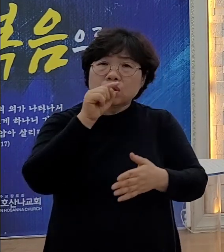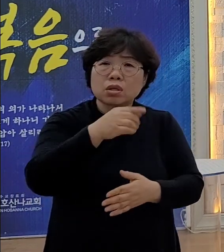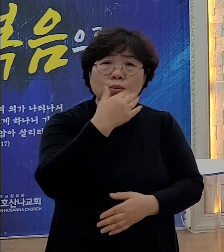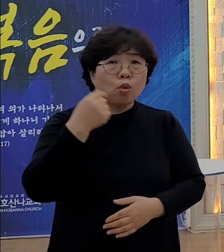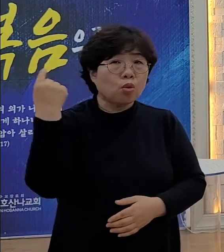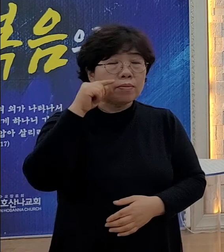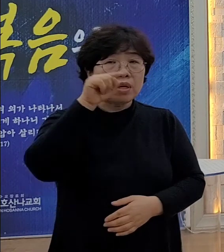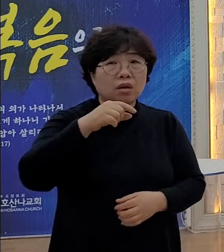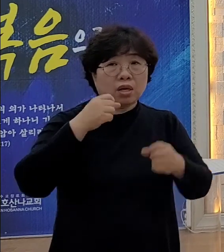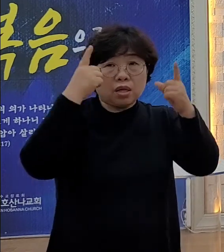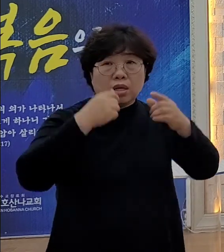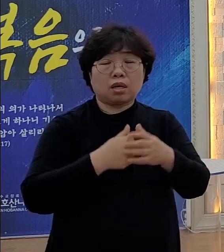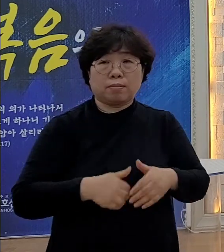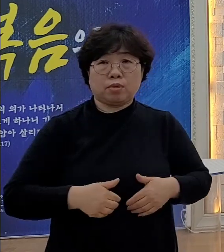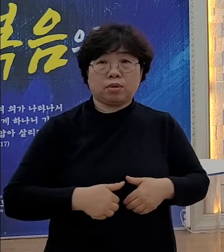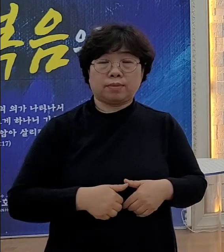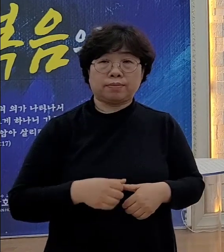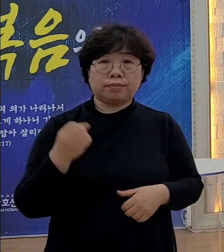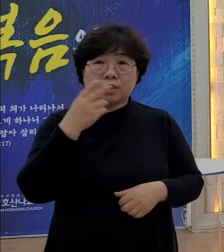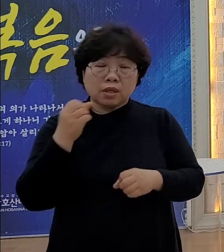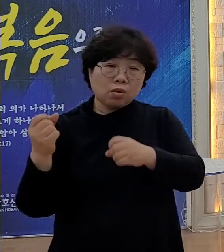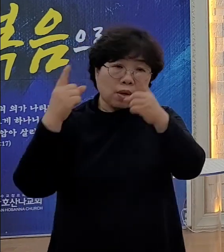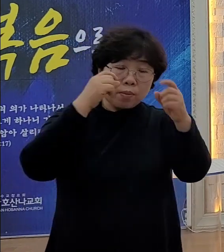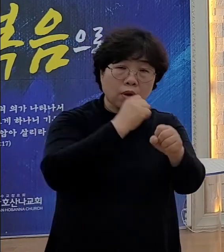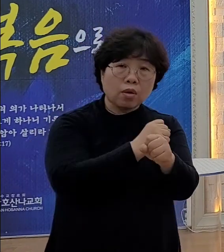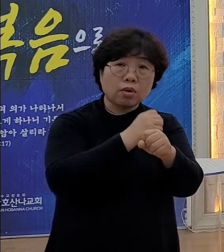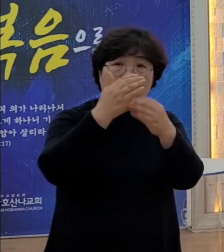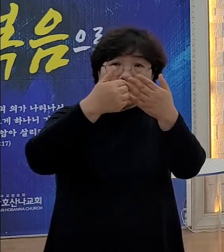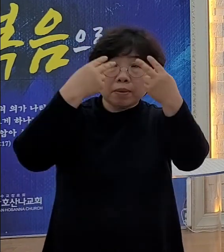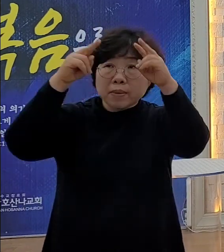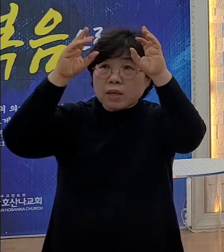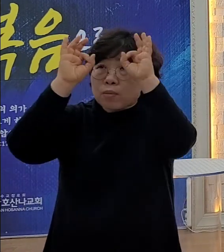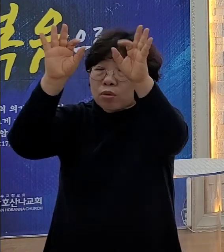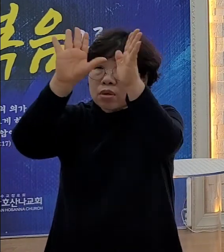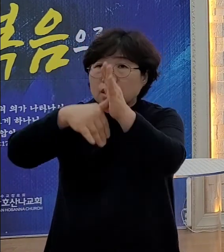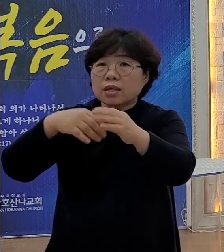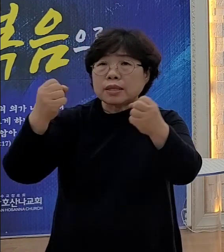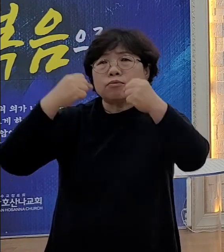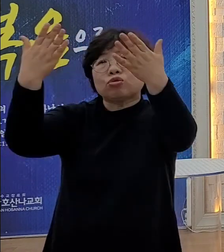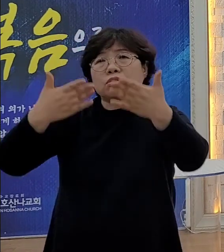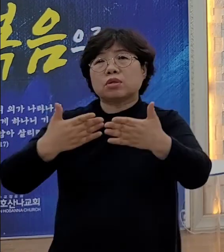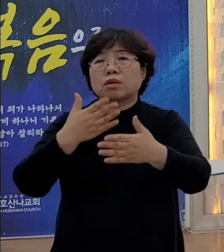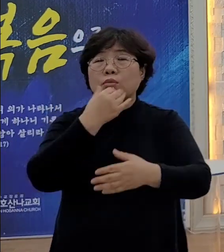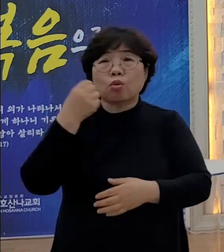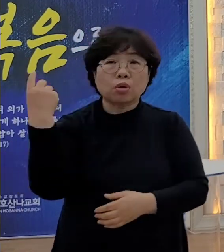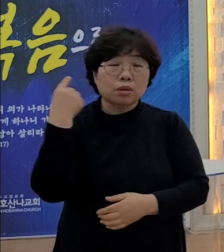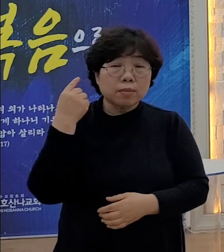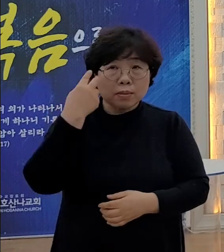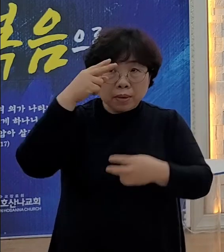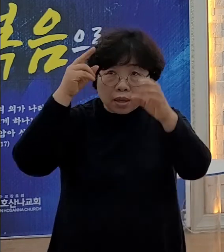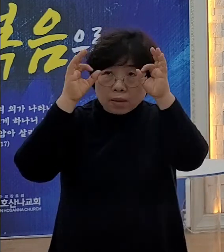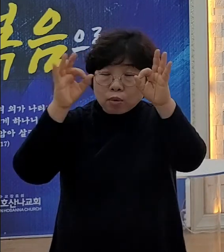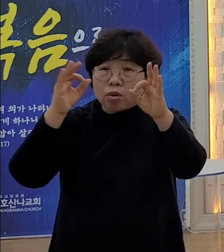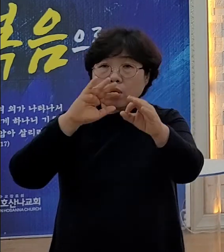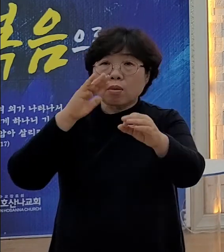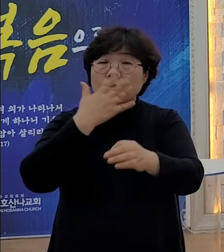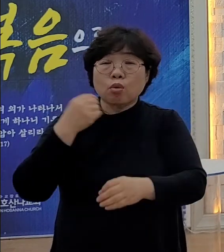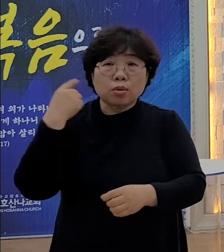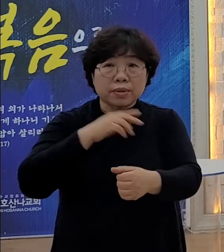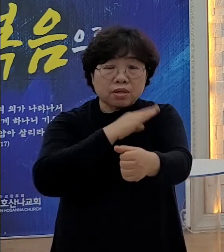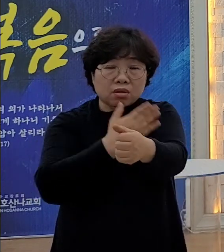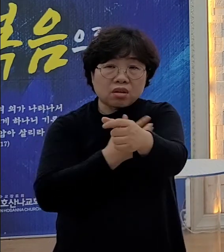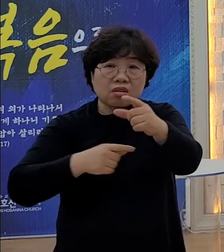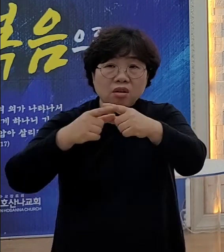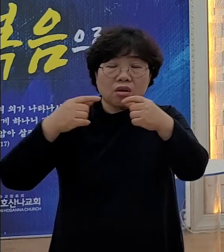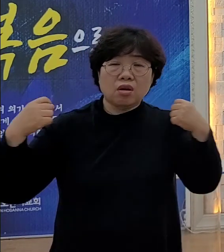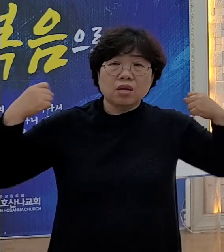주간도 우리를 다시 이렇게 해서 우리가 하나님 바라볼 때에 하나님 우리에게 힘 주십니다. 복음을 바라볼 수 있도록 그리고 복음의 능력을 덧입을 수